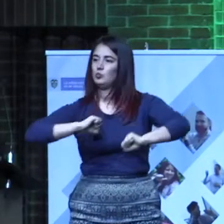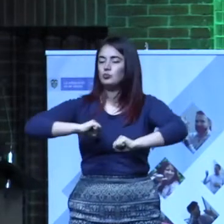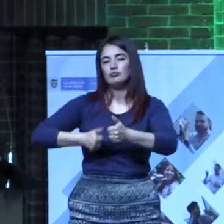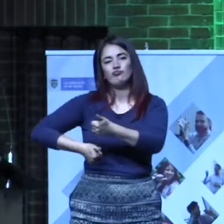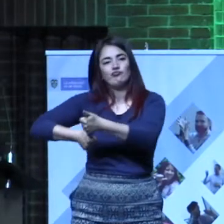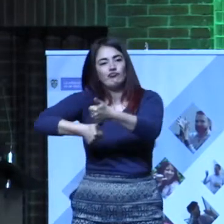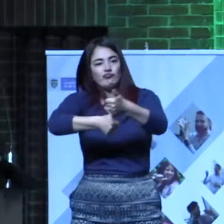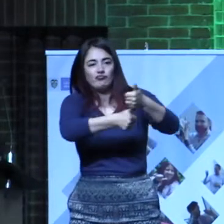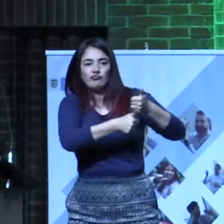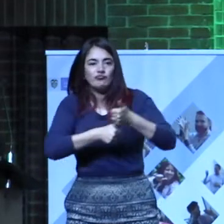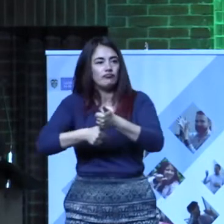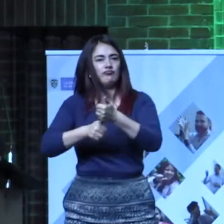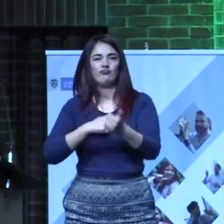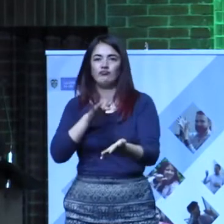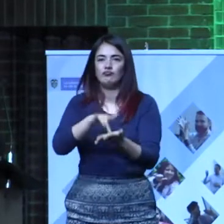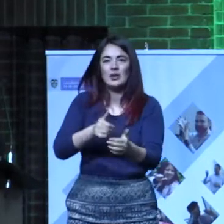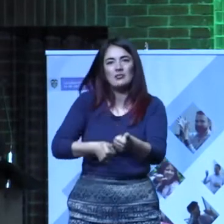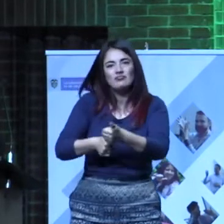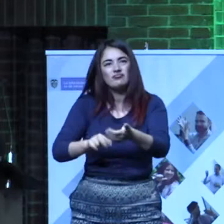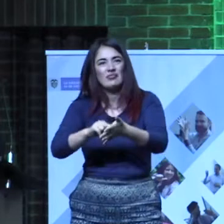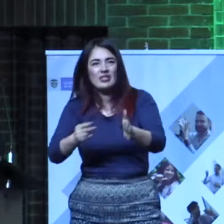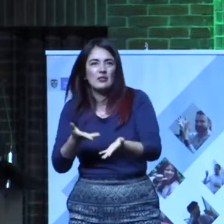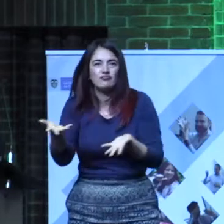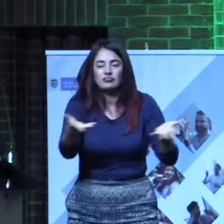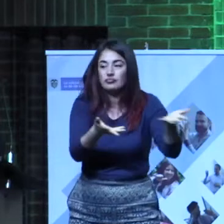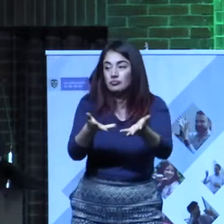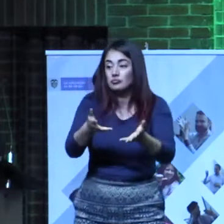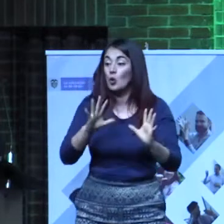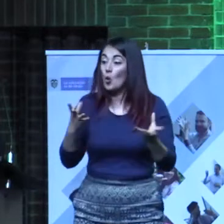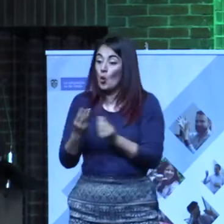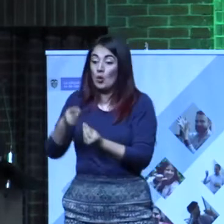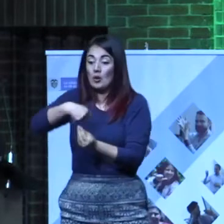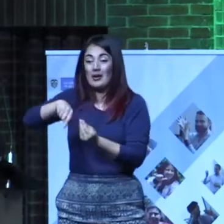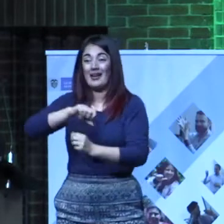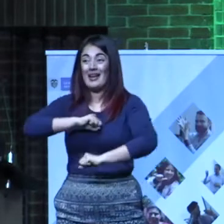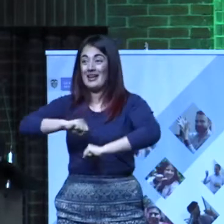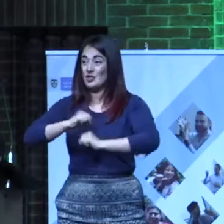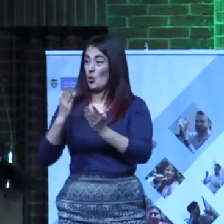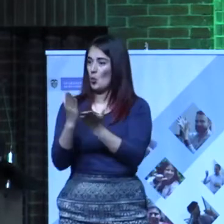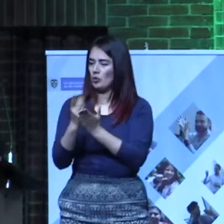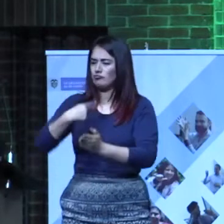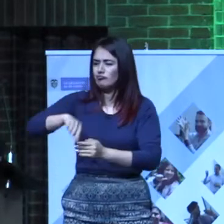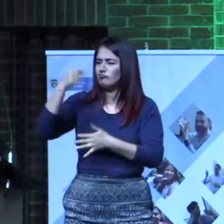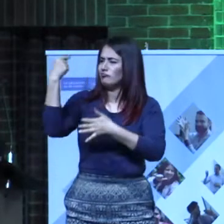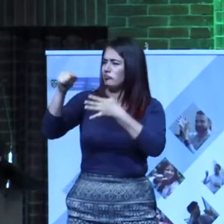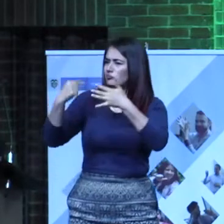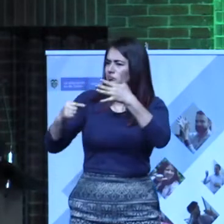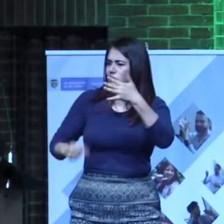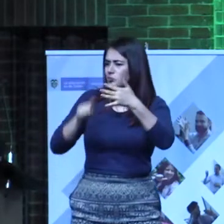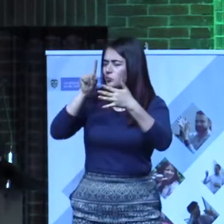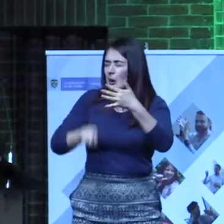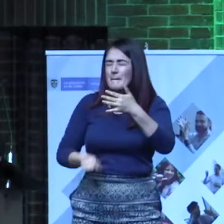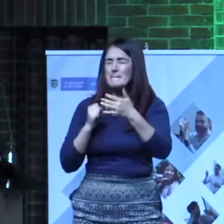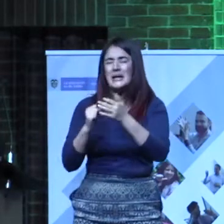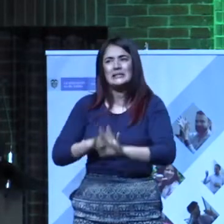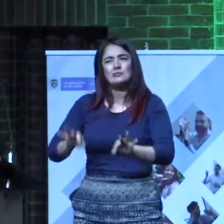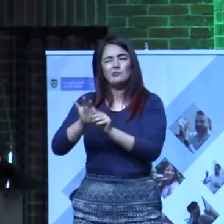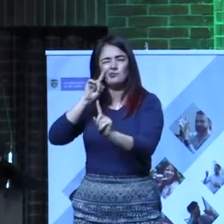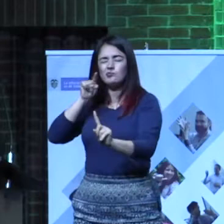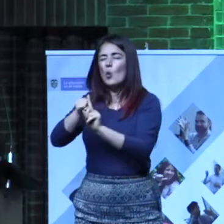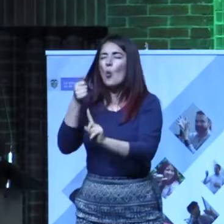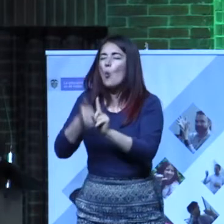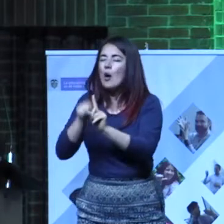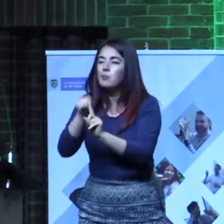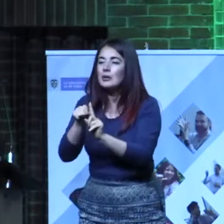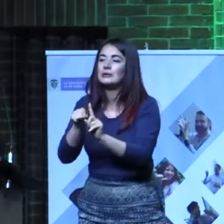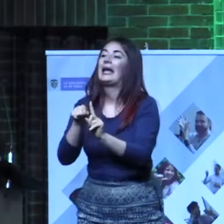la asesoría y la asistencia técnica. Y en el caso de gestión educativa, entre todas las cosas que hacemos, lo más importante que